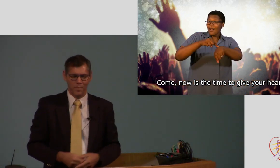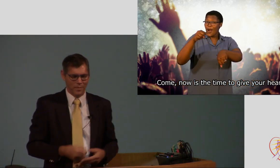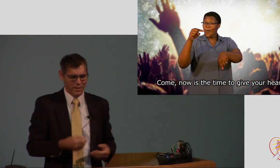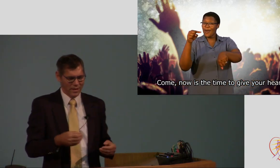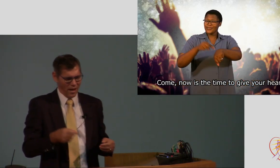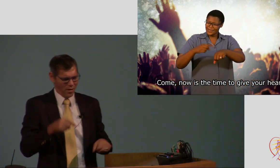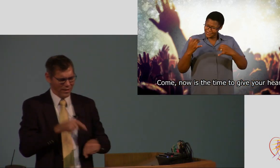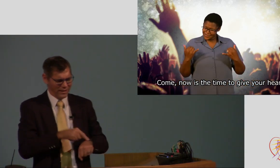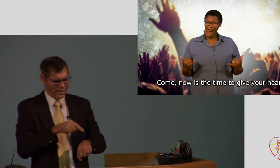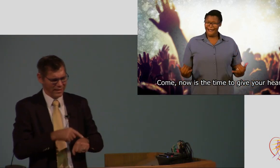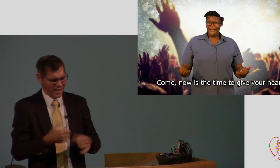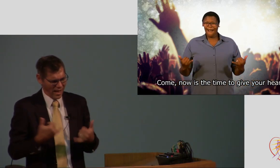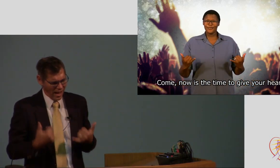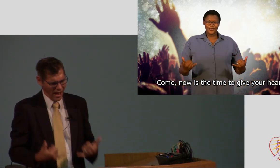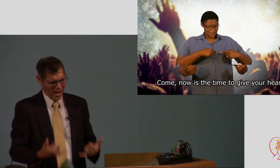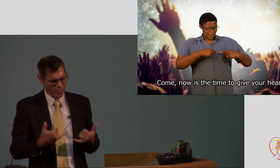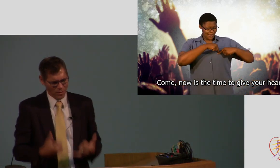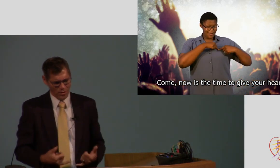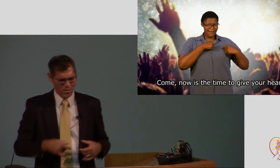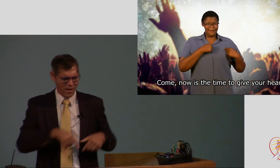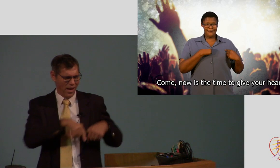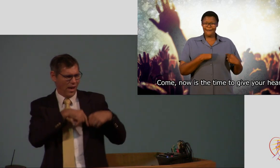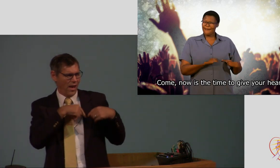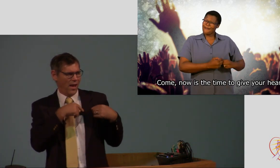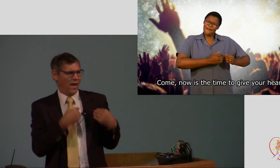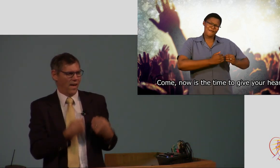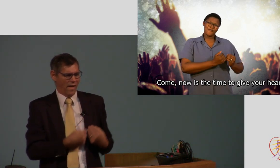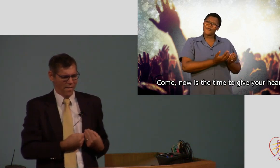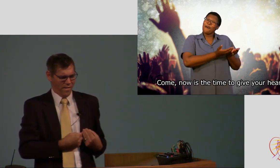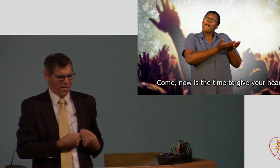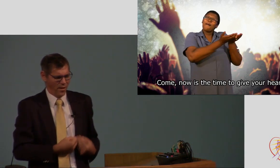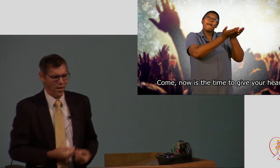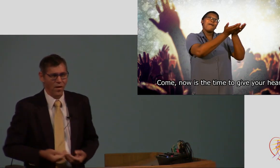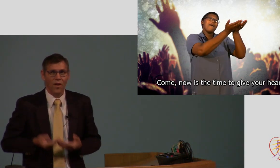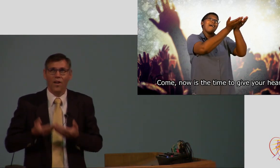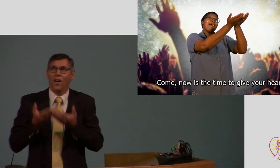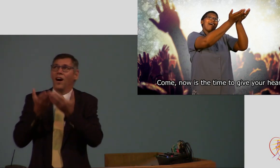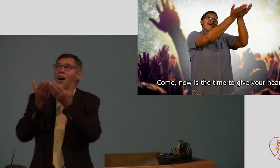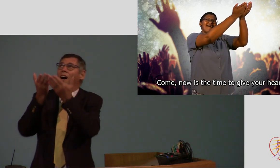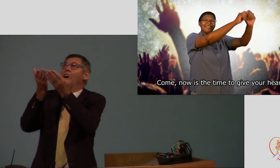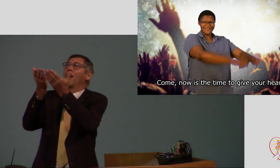Now is the time to give your heart.